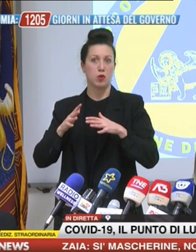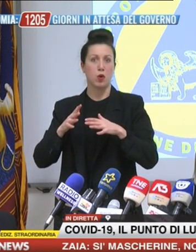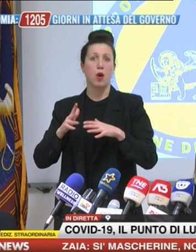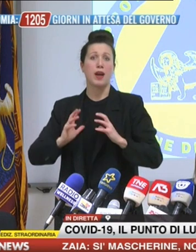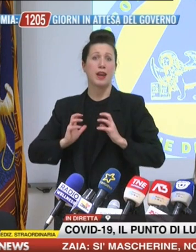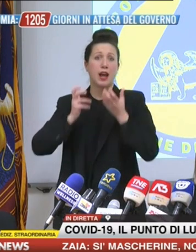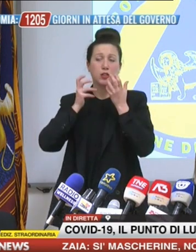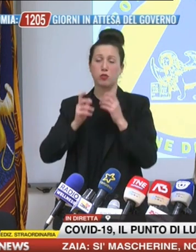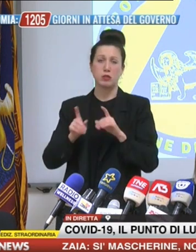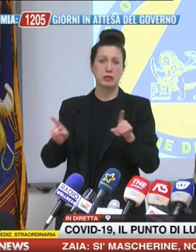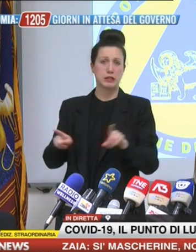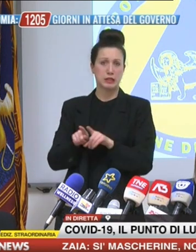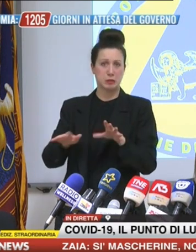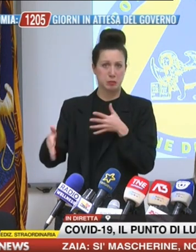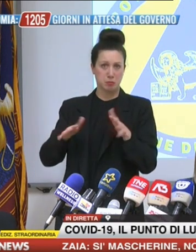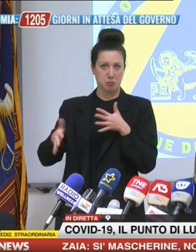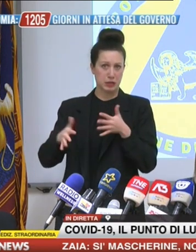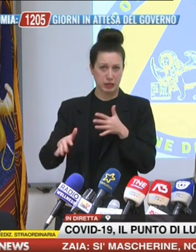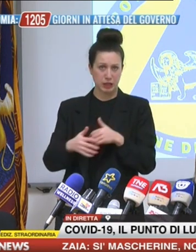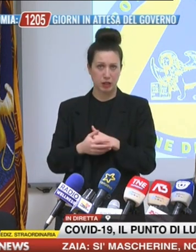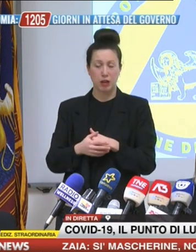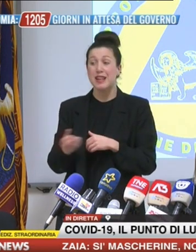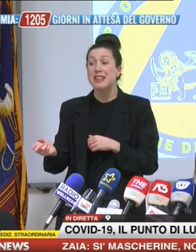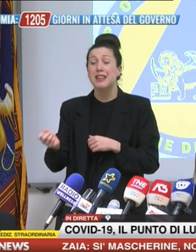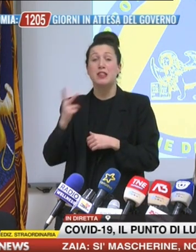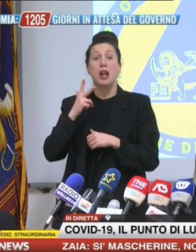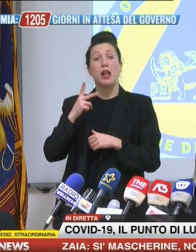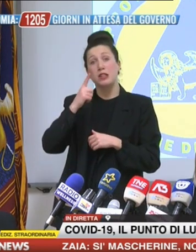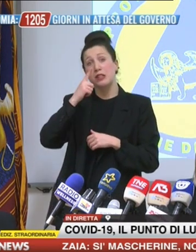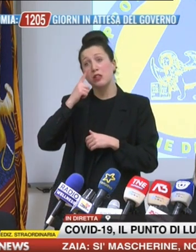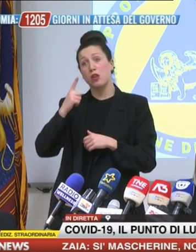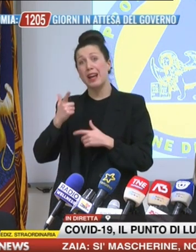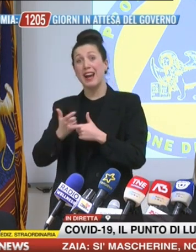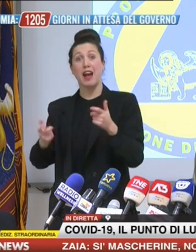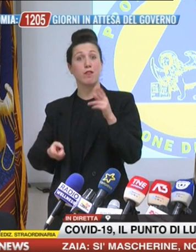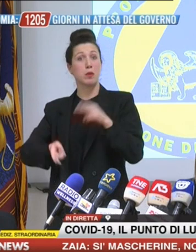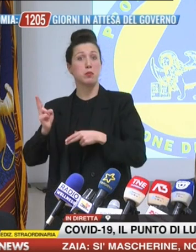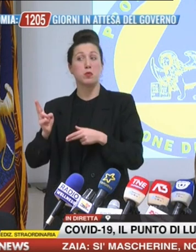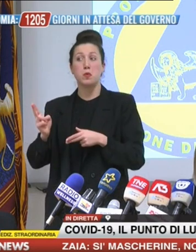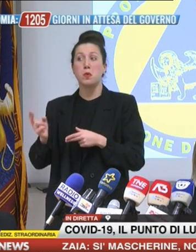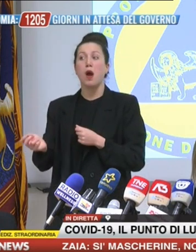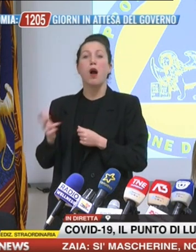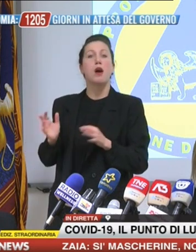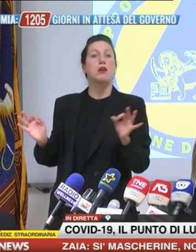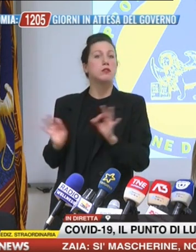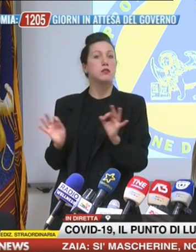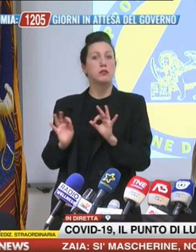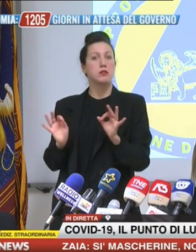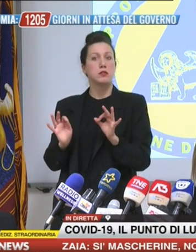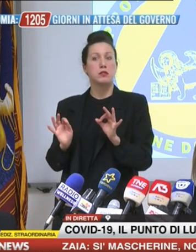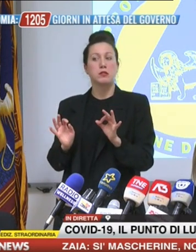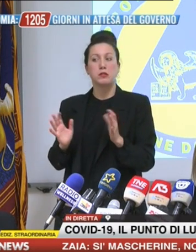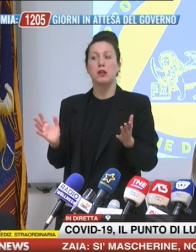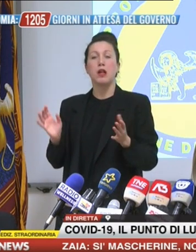nessuna segnalazione di casi invece di altro tipo, e quindi queste persone insomma eventualmente si metteranno in contatto